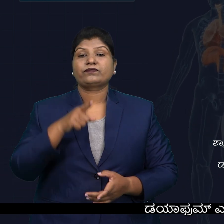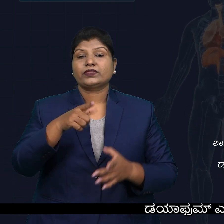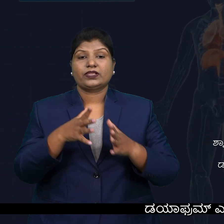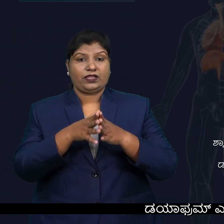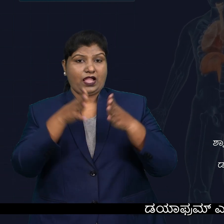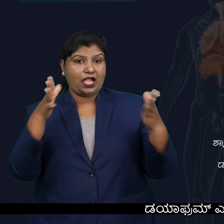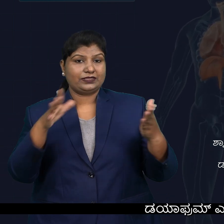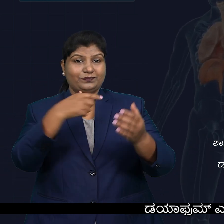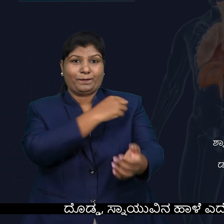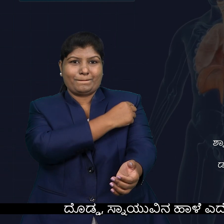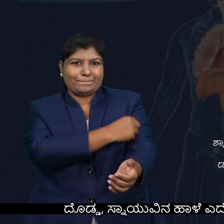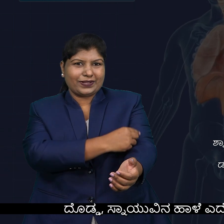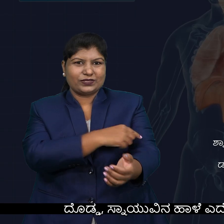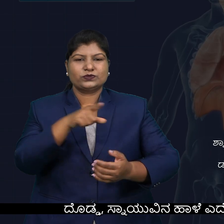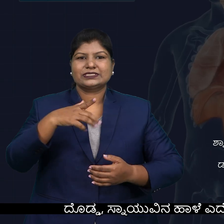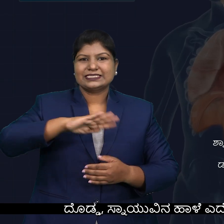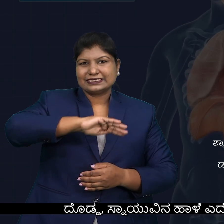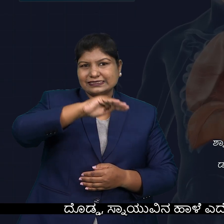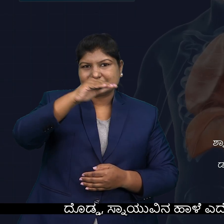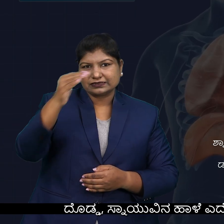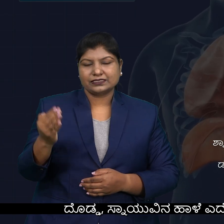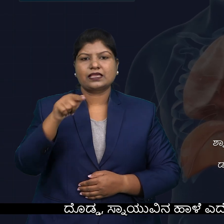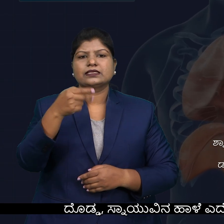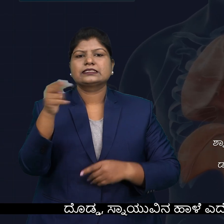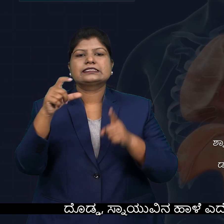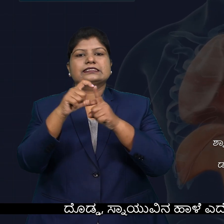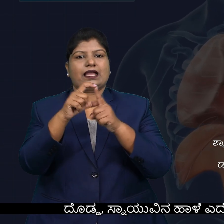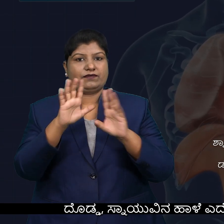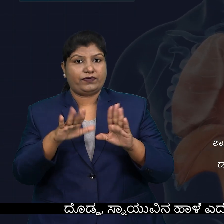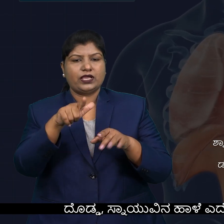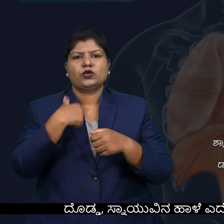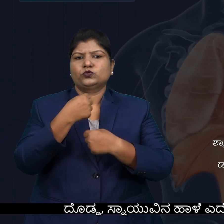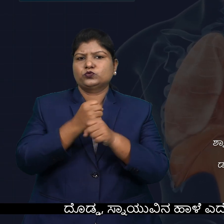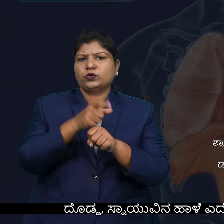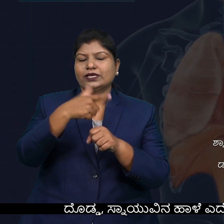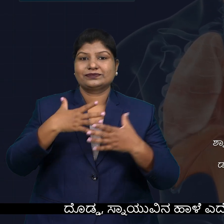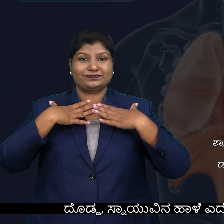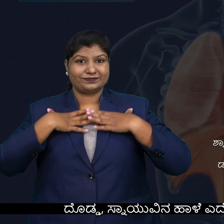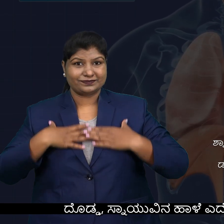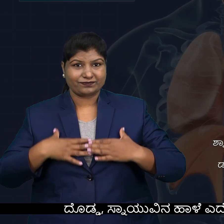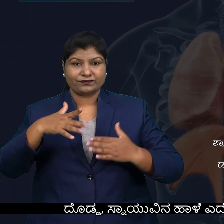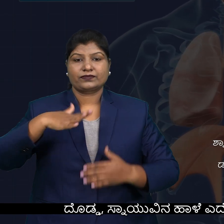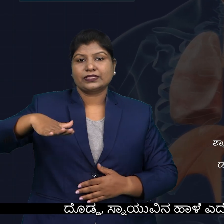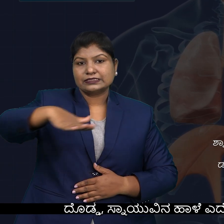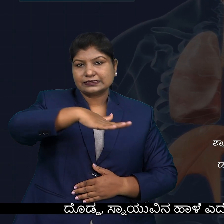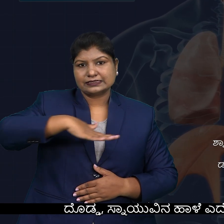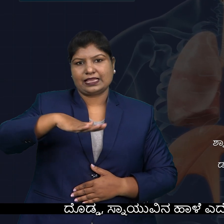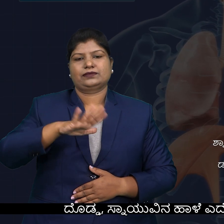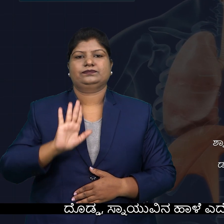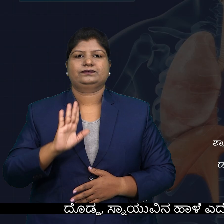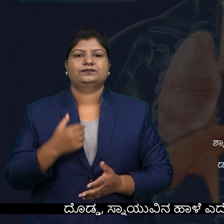ಡಯಾಫ್ರಮ್ ಎಂದು ಕರೆಯಲ್ಪಡುವ ದೊಡ್ಡ ಸ್ನಾಯುವಿನ ಹಾಳೆ ಎದೆಯ ಕುಳಿಯ ನೆಲವನ್ನು ರೂಪಿಸುತ್ತದೆ.